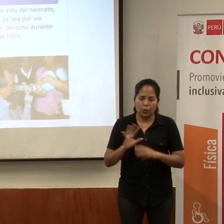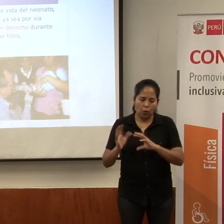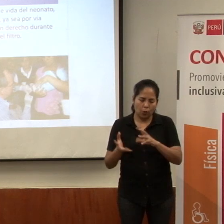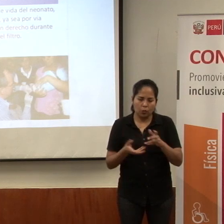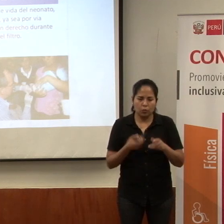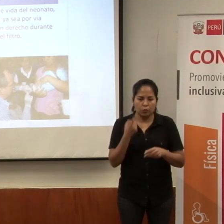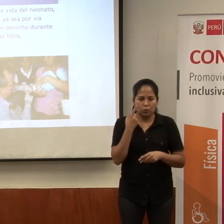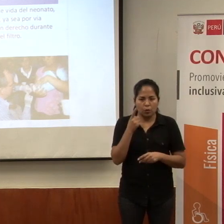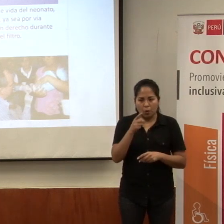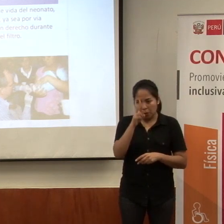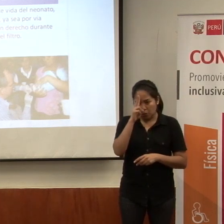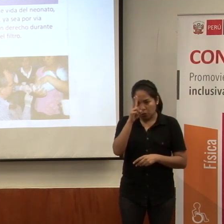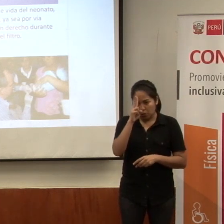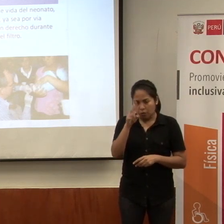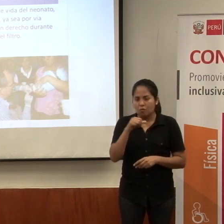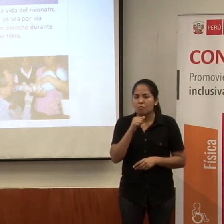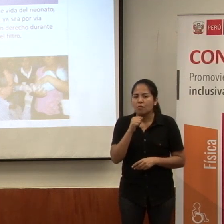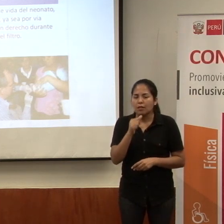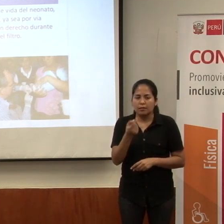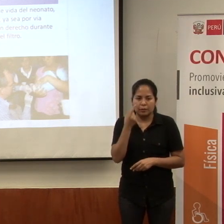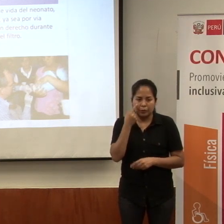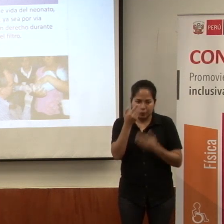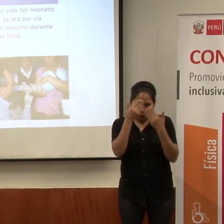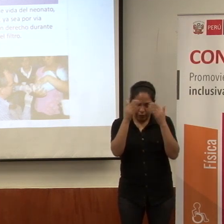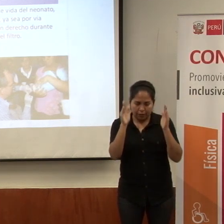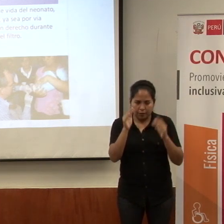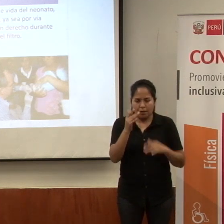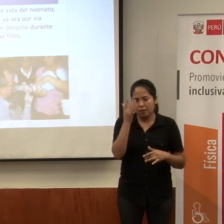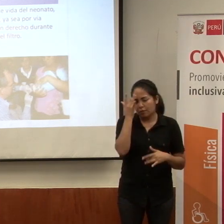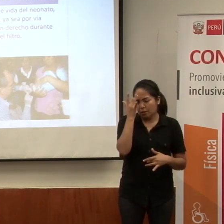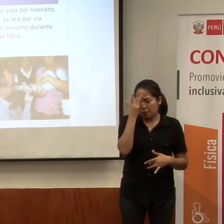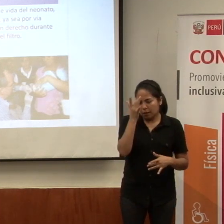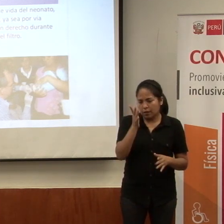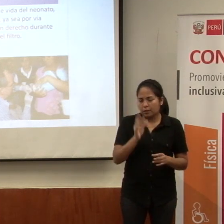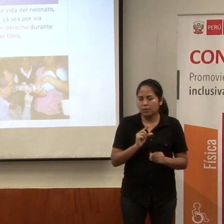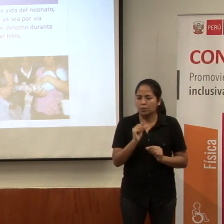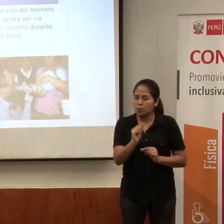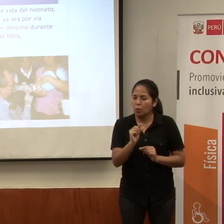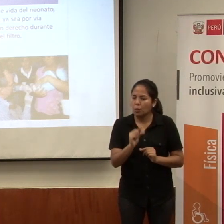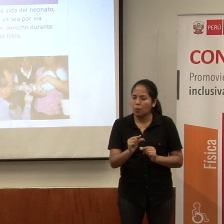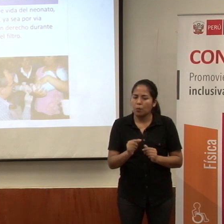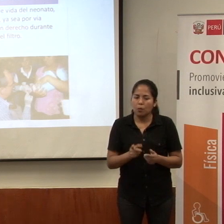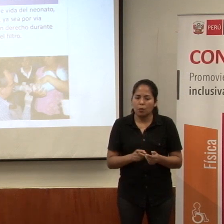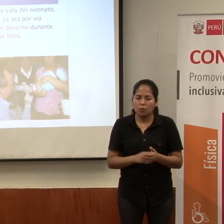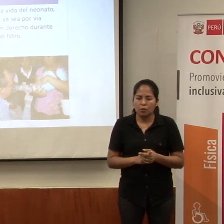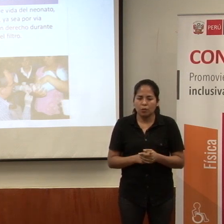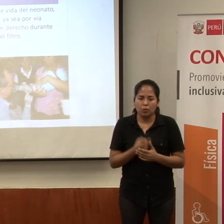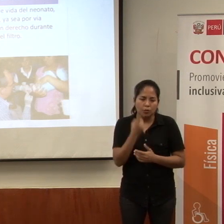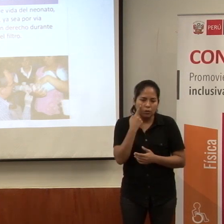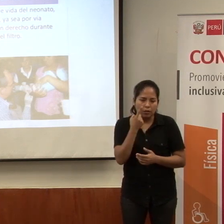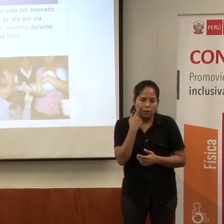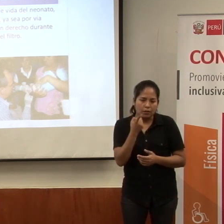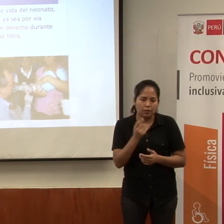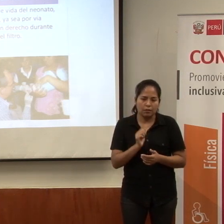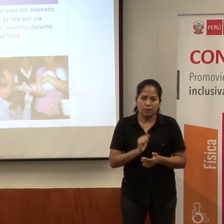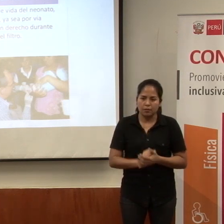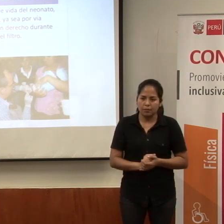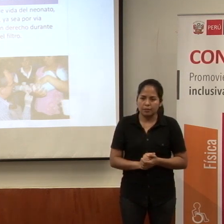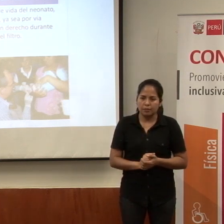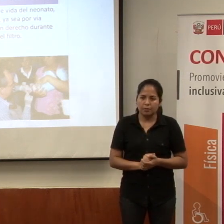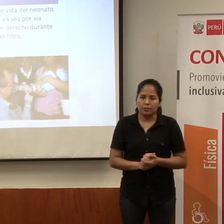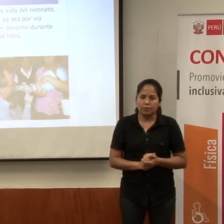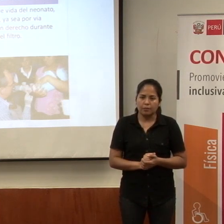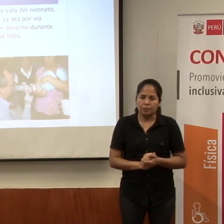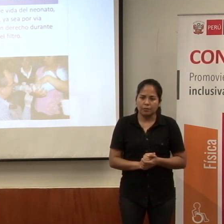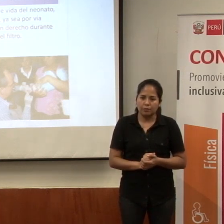los niños en el Perú no están accediendo. Las enfermedades no son tan frecuentes, pero en algunas de ellas casi no se puede hacer nada, pero